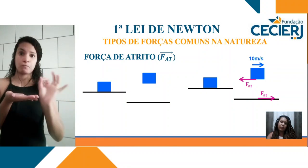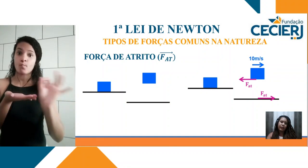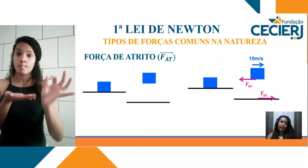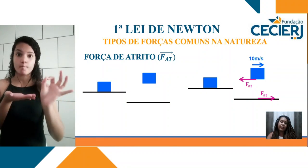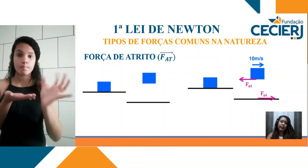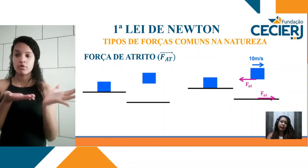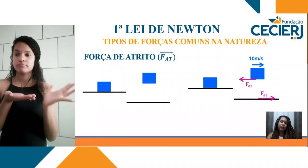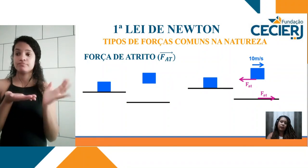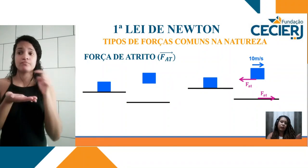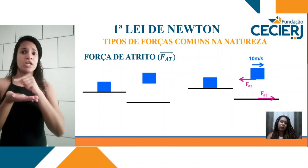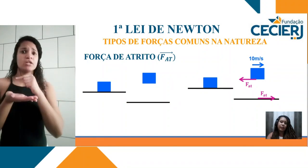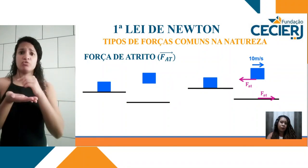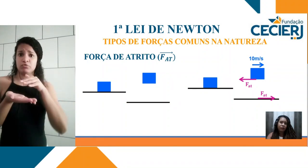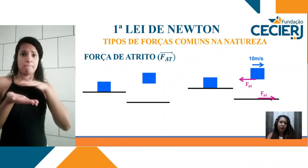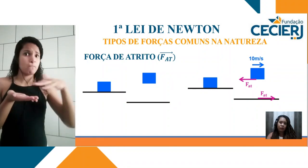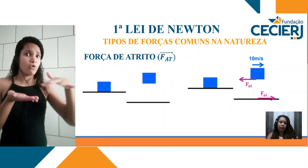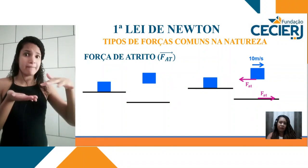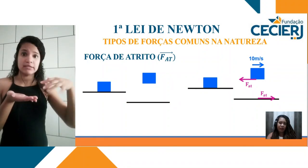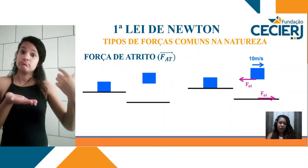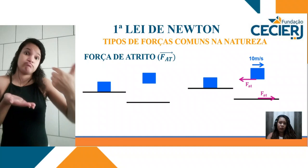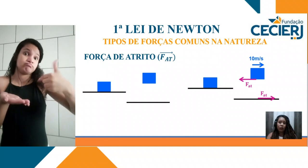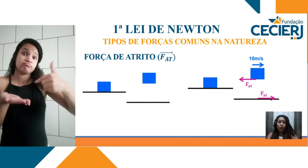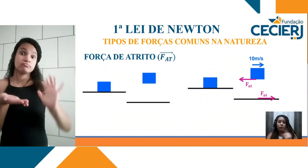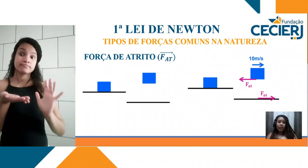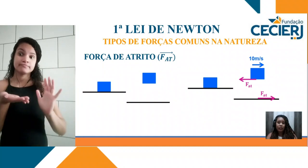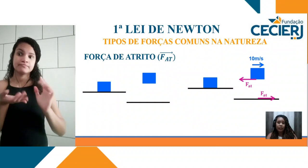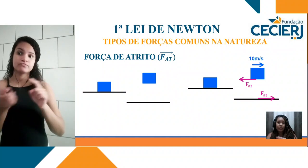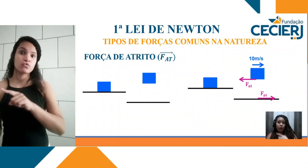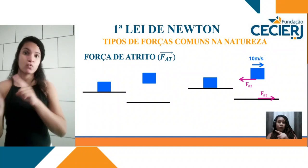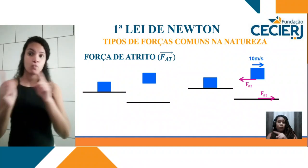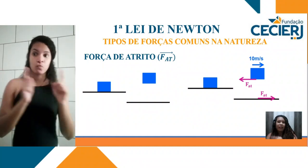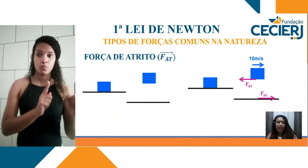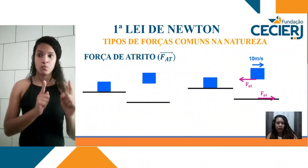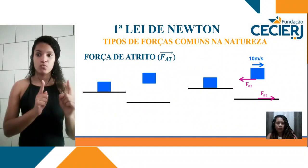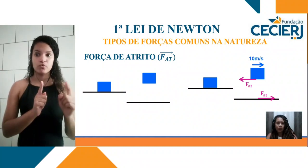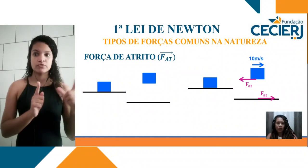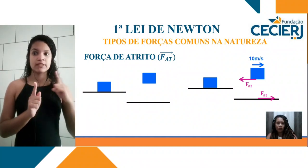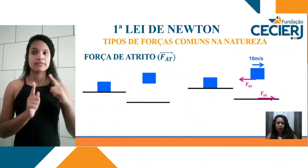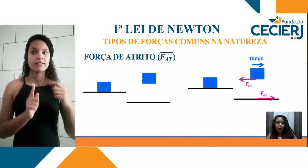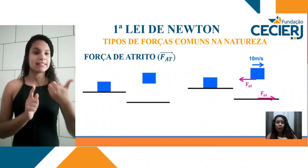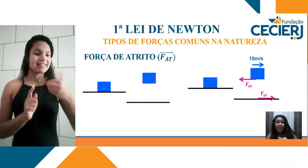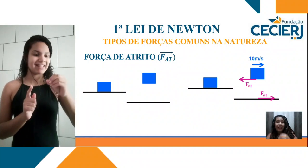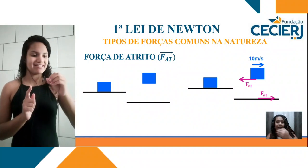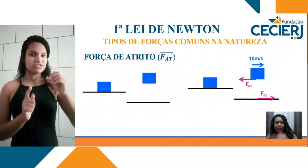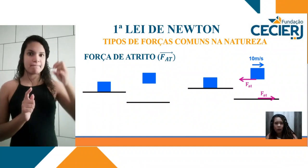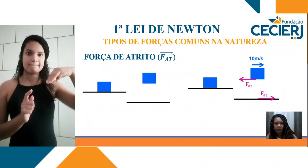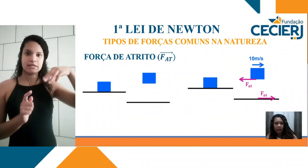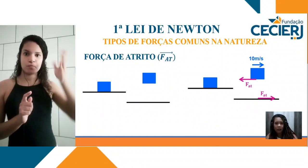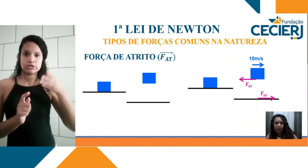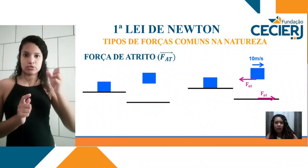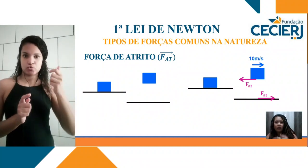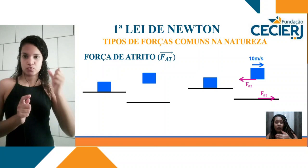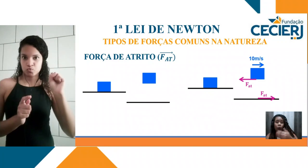trabalhando em cima dele nem nada, então ele não quer se mover, não tem FAT. O da direita se move com 10 metros por segundo, então como ele quer se